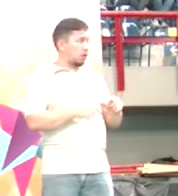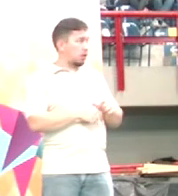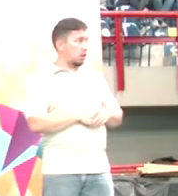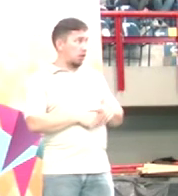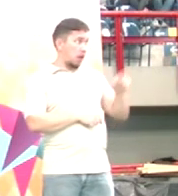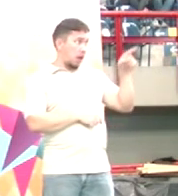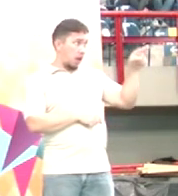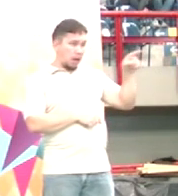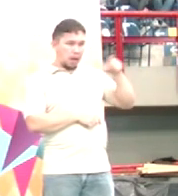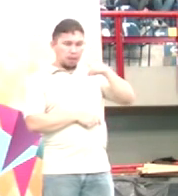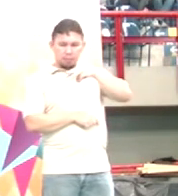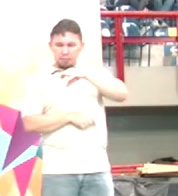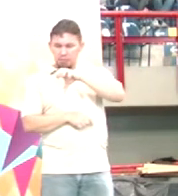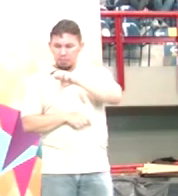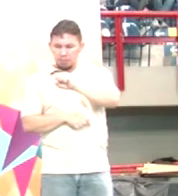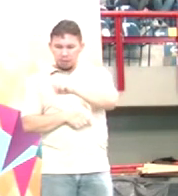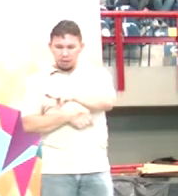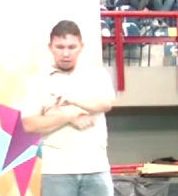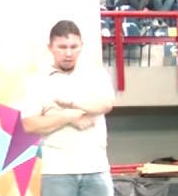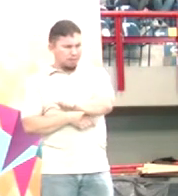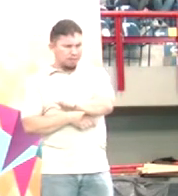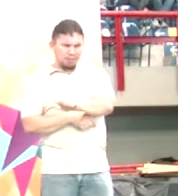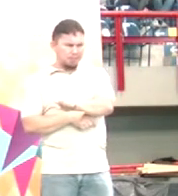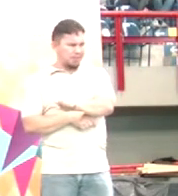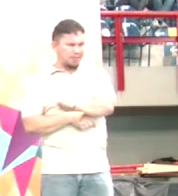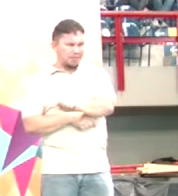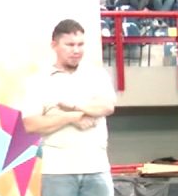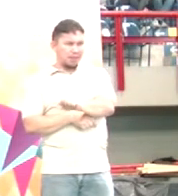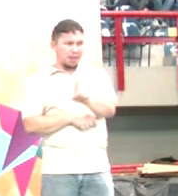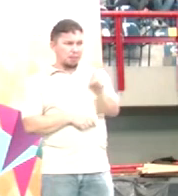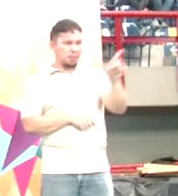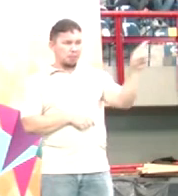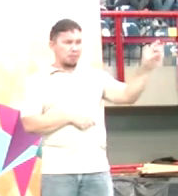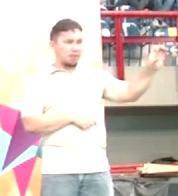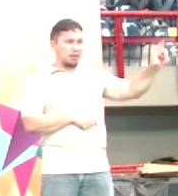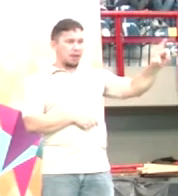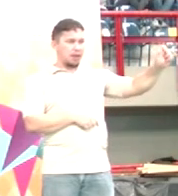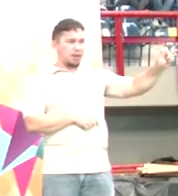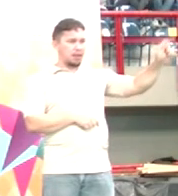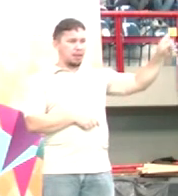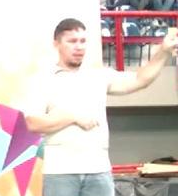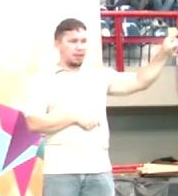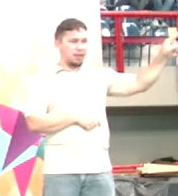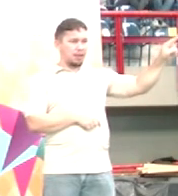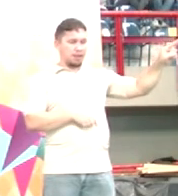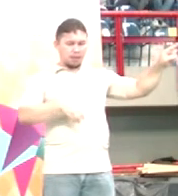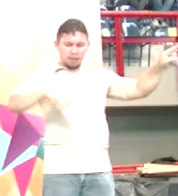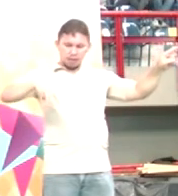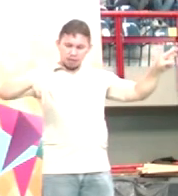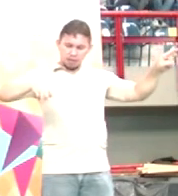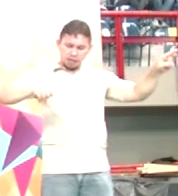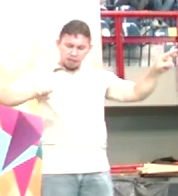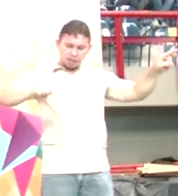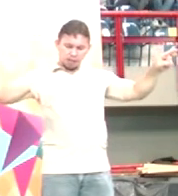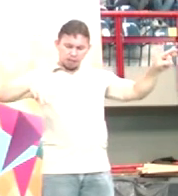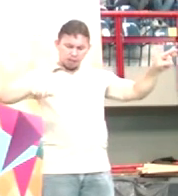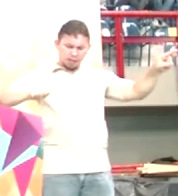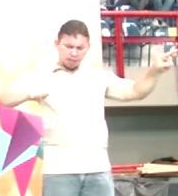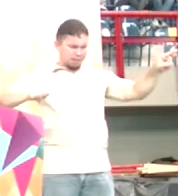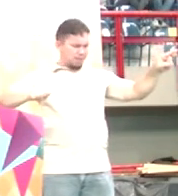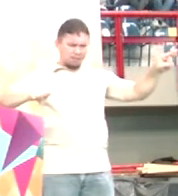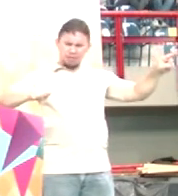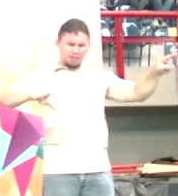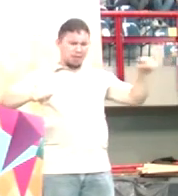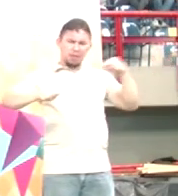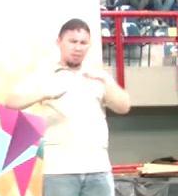a mesma tem um desenho. Eu tenho que dizer, ela tem um desenho. Porque na nossa língua, na nossa